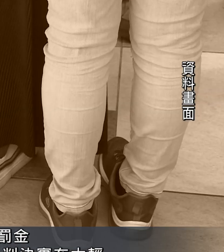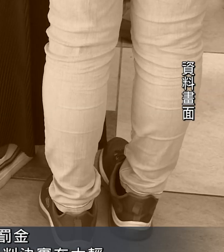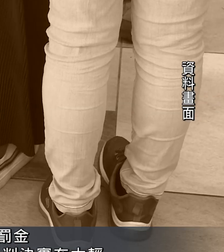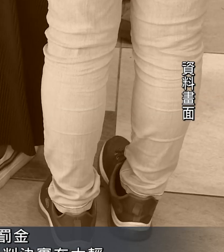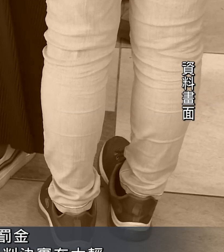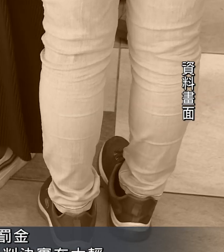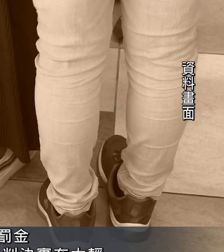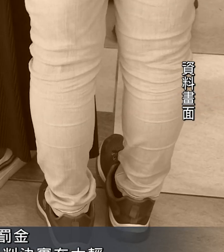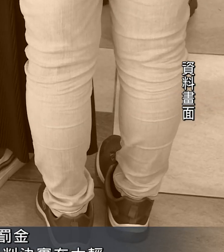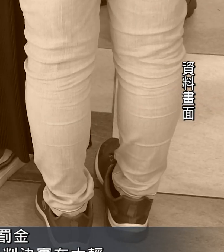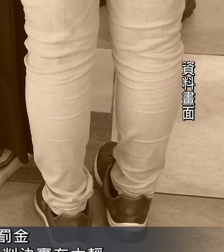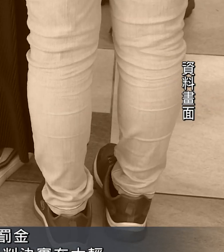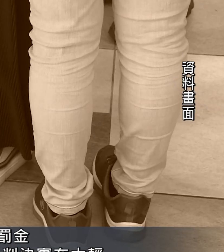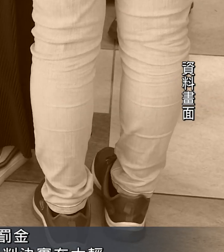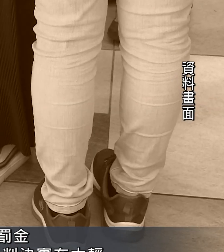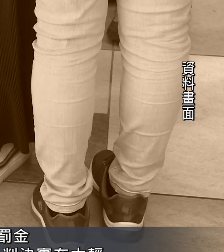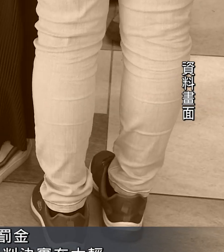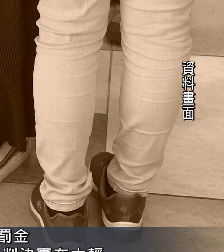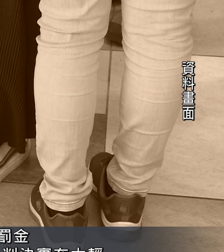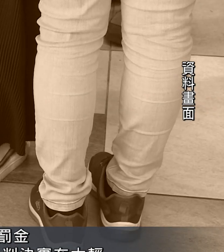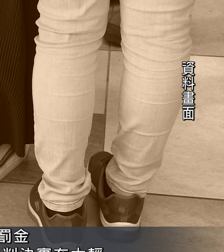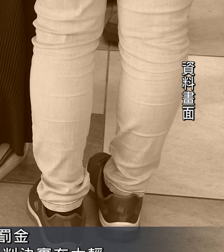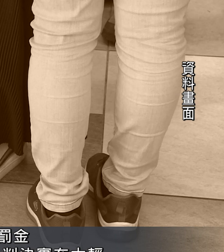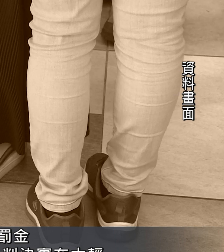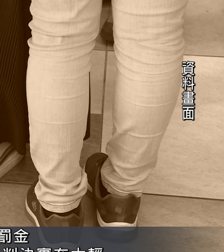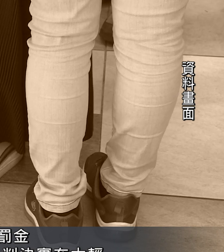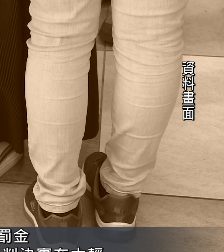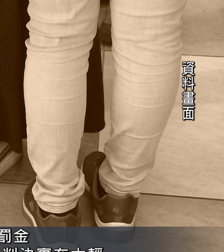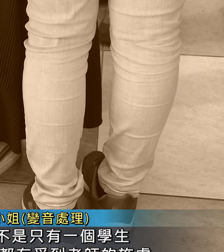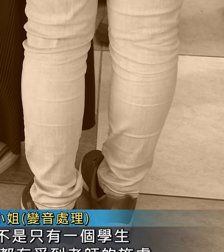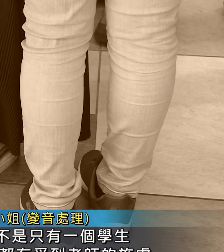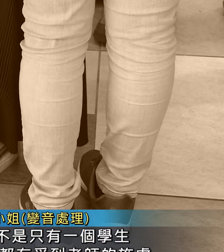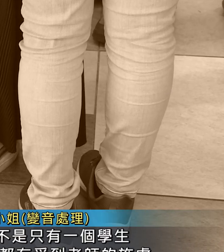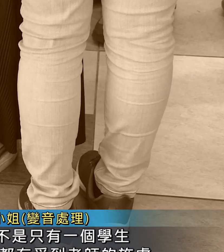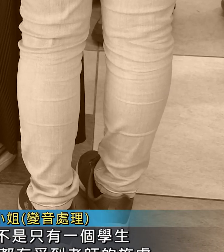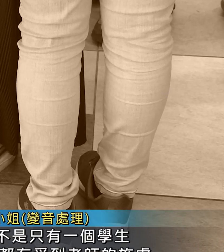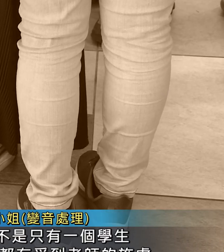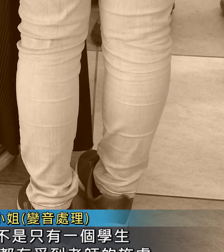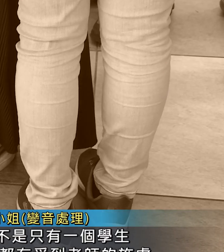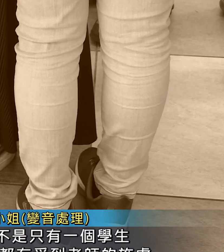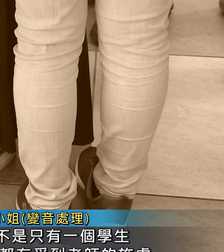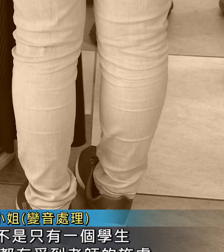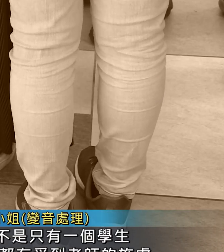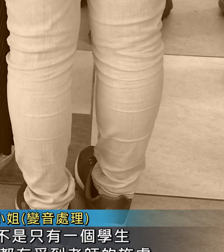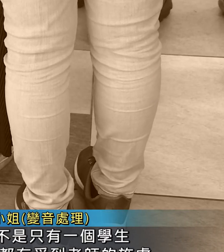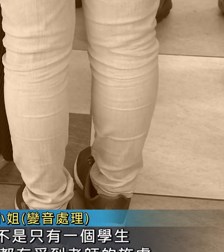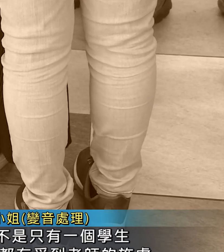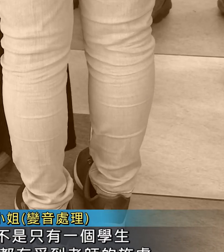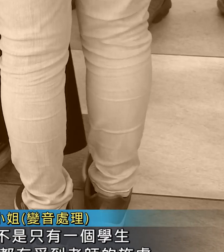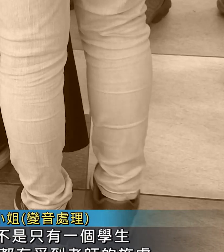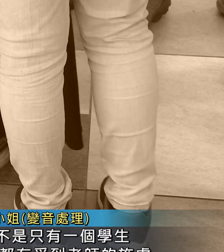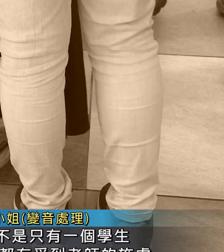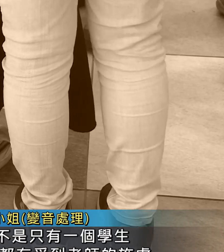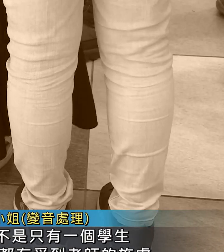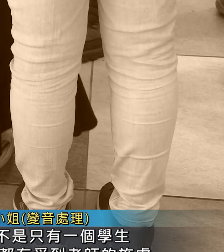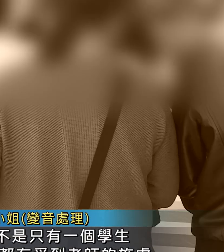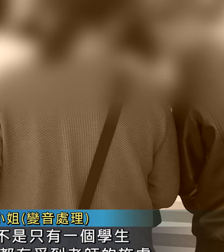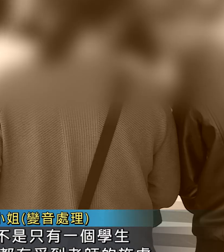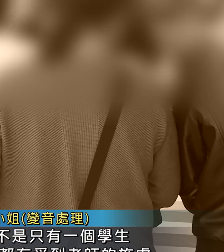儿童家长认为判决实在太轻。 太轻了，因为我们不是只有一个学生，我们全班2/3的人都有受到